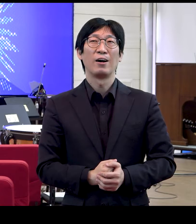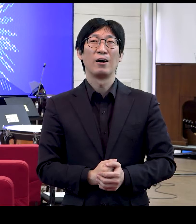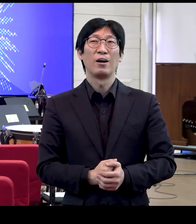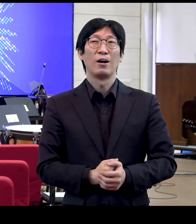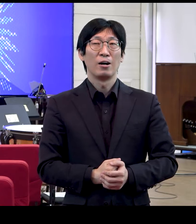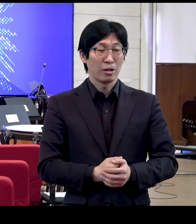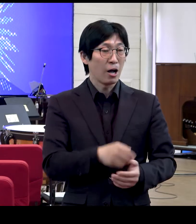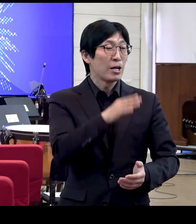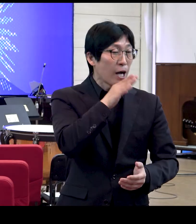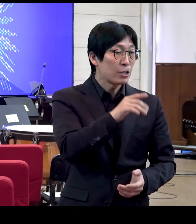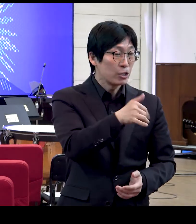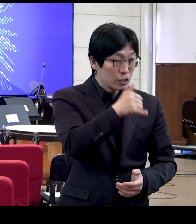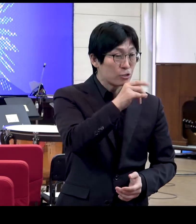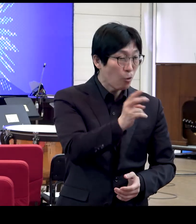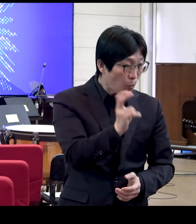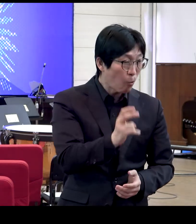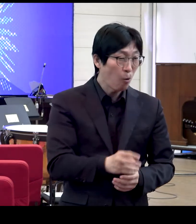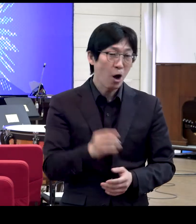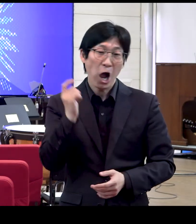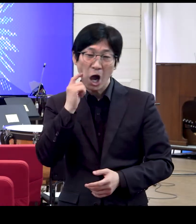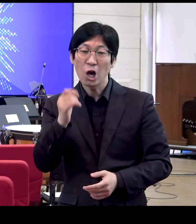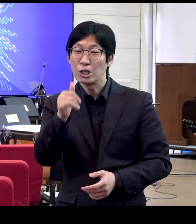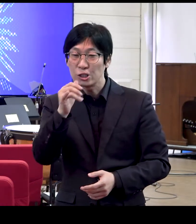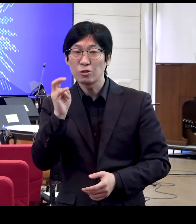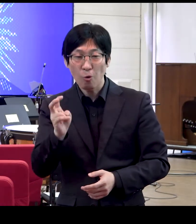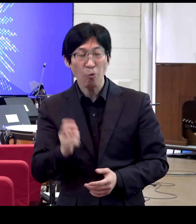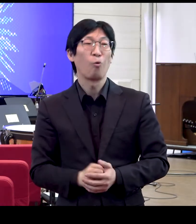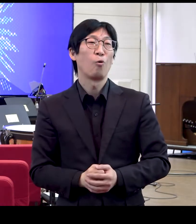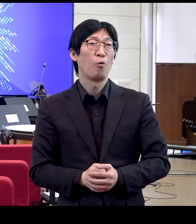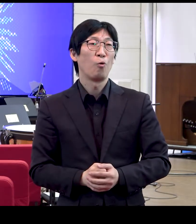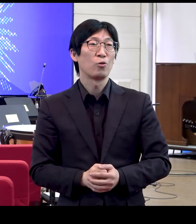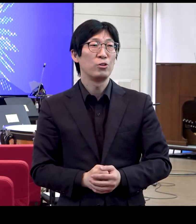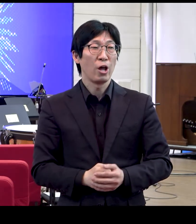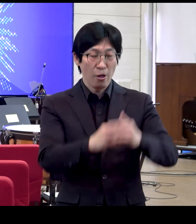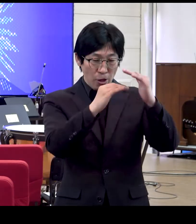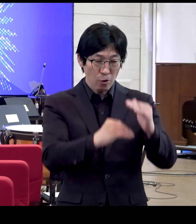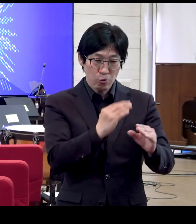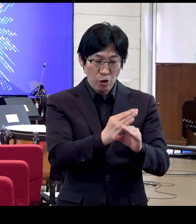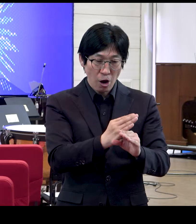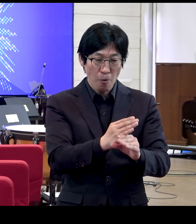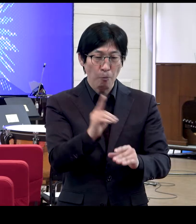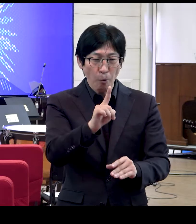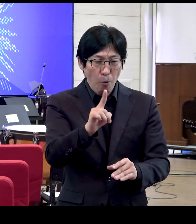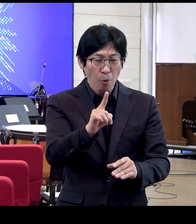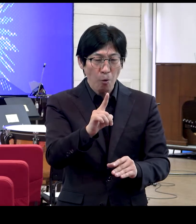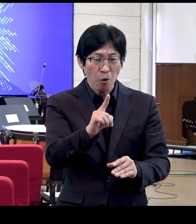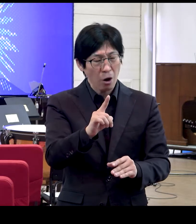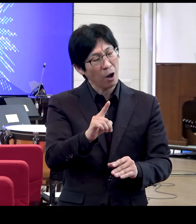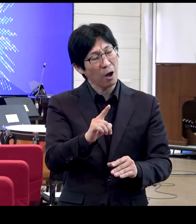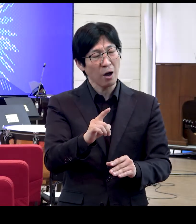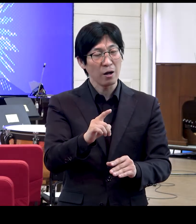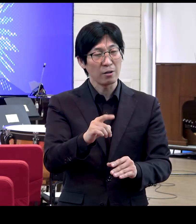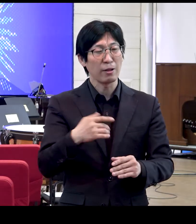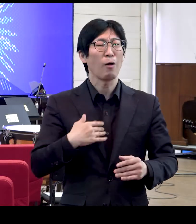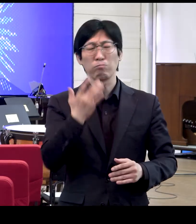여기는 사실과 상징이 같이 들어가 있는데 어디까지가 사실이고 어디까지가 상징인지 이거